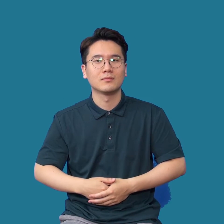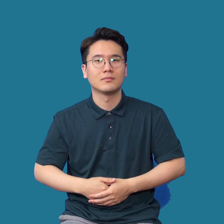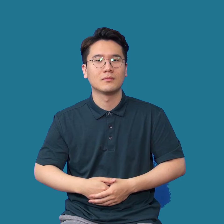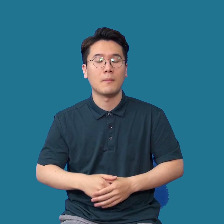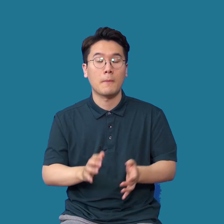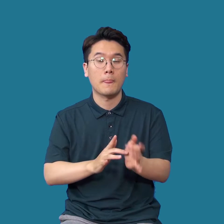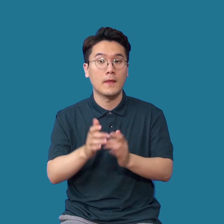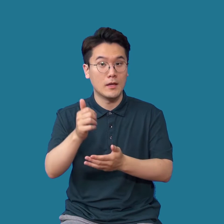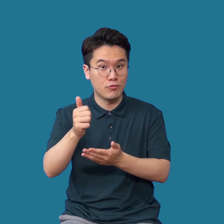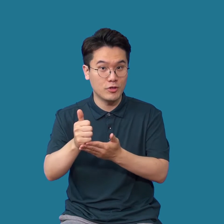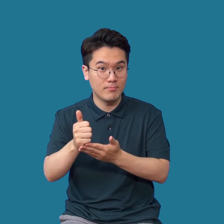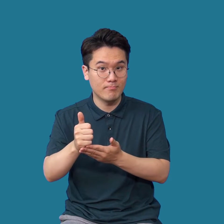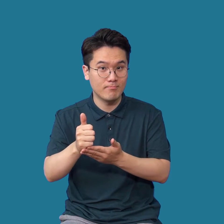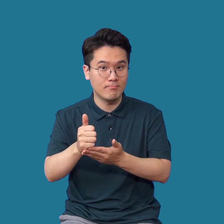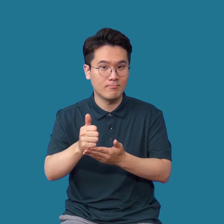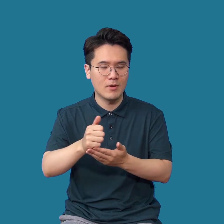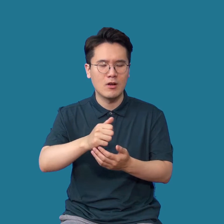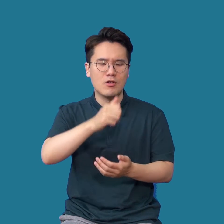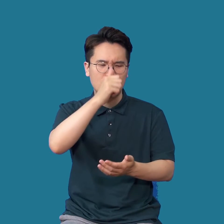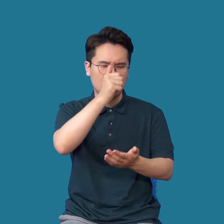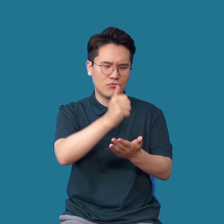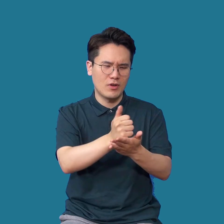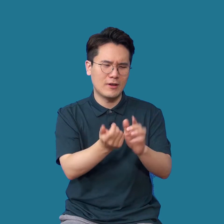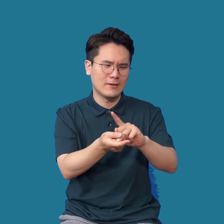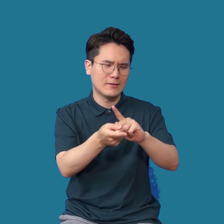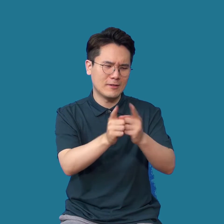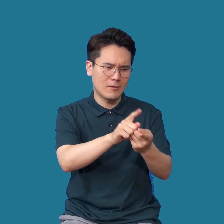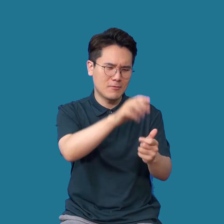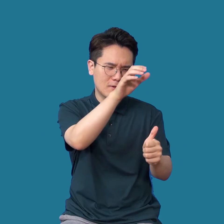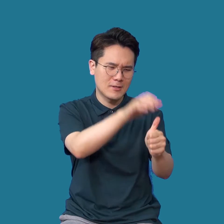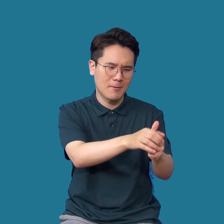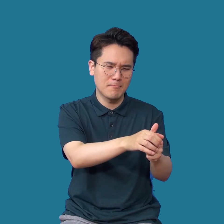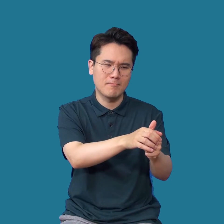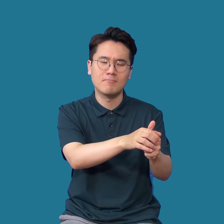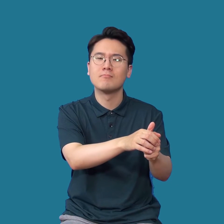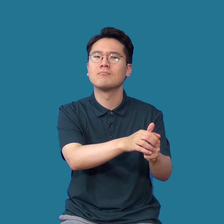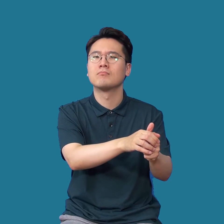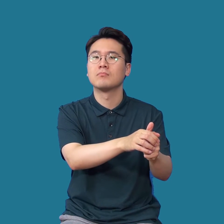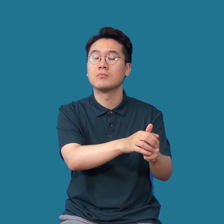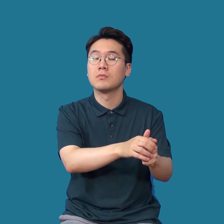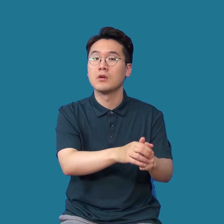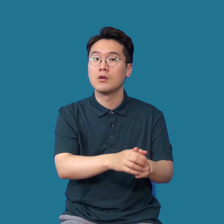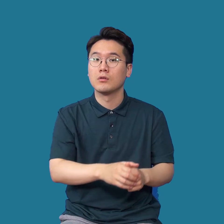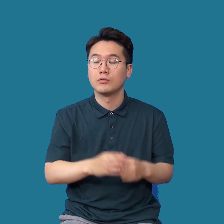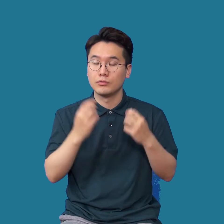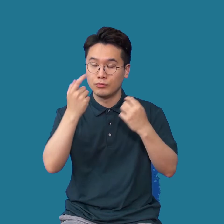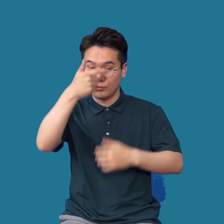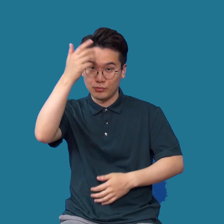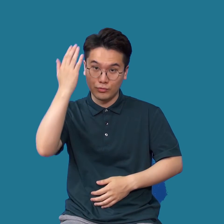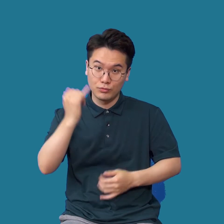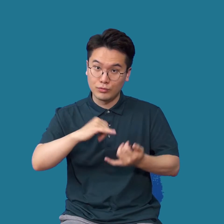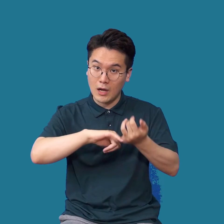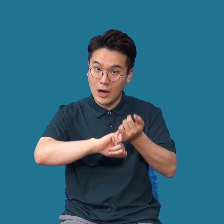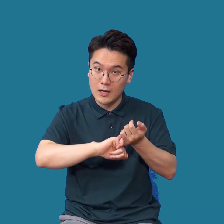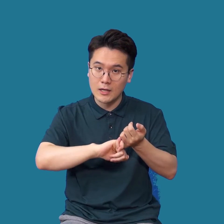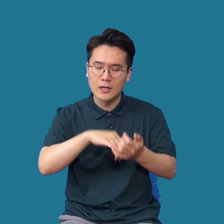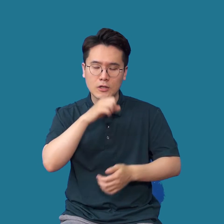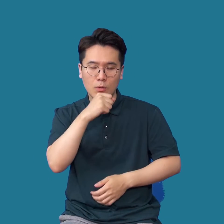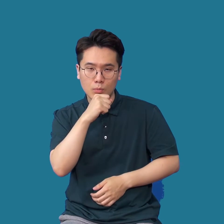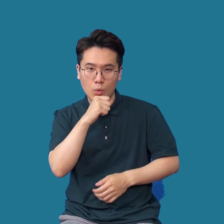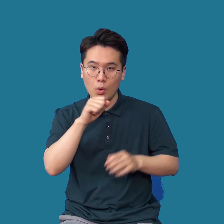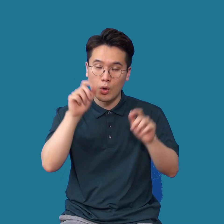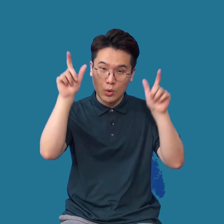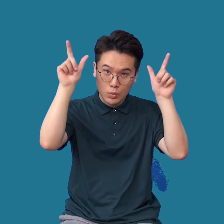예수님이 대속의 제물이 되셨습니다. 구약 시대에는 염소와 송아지의 피로도 사람들이 죄사함을